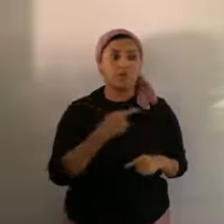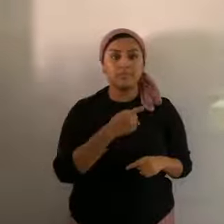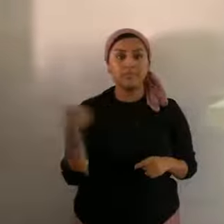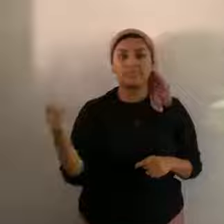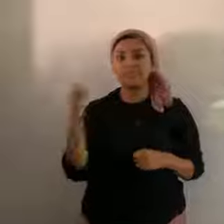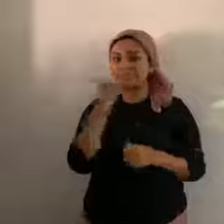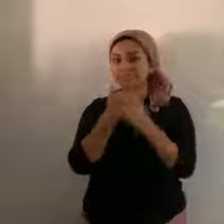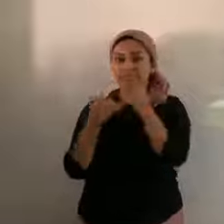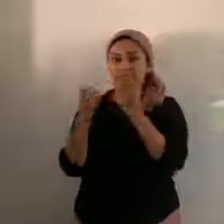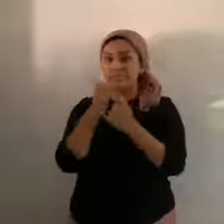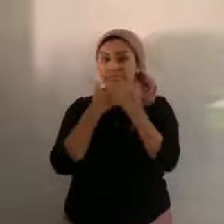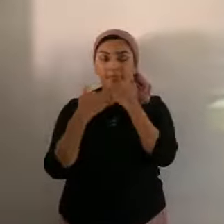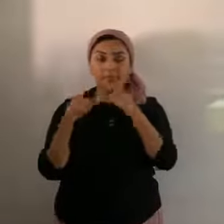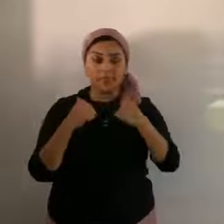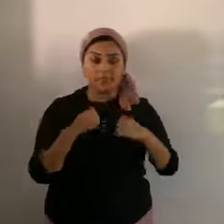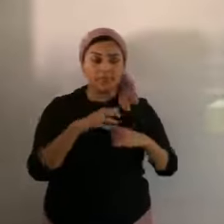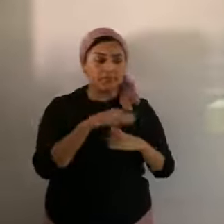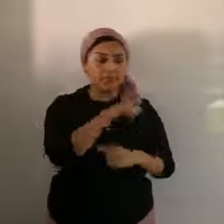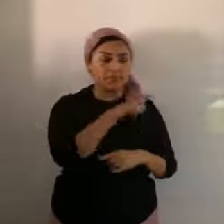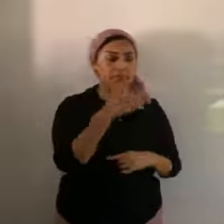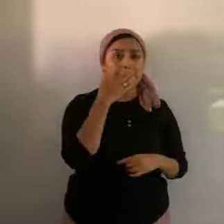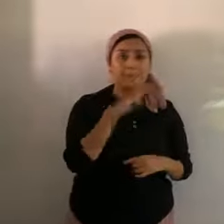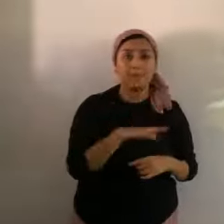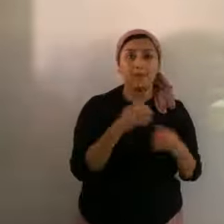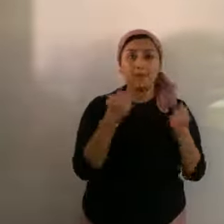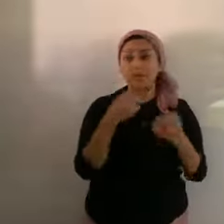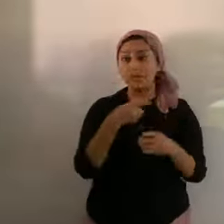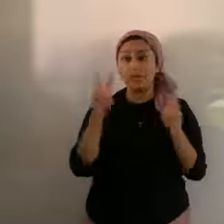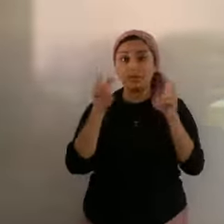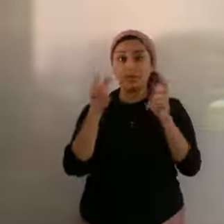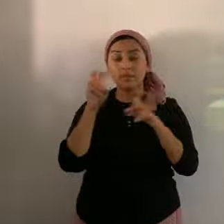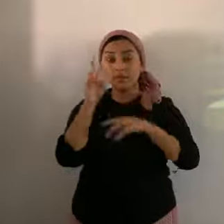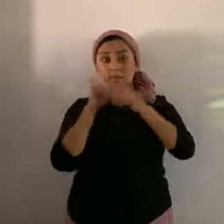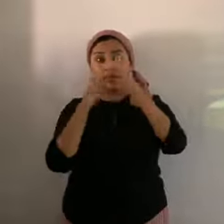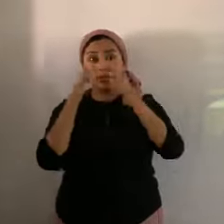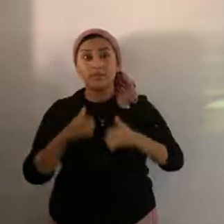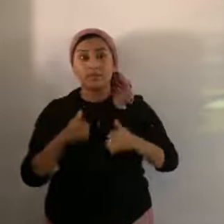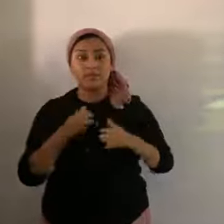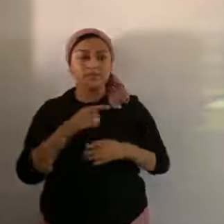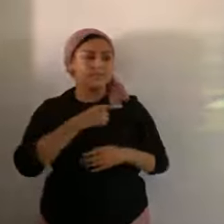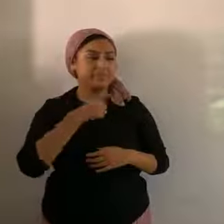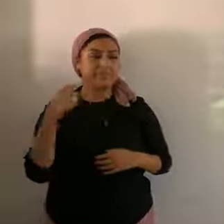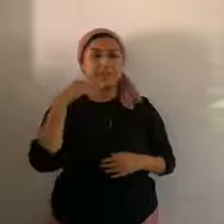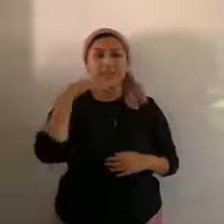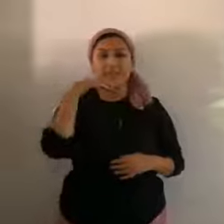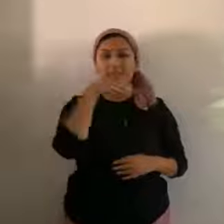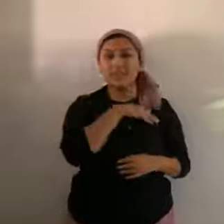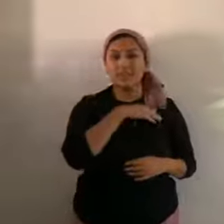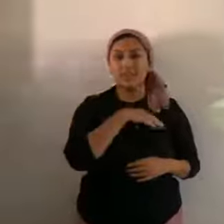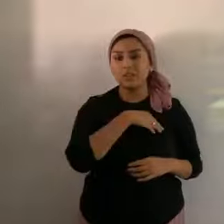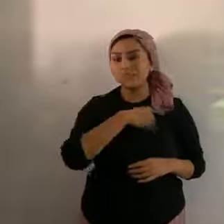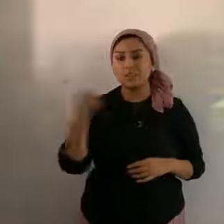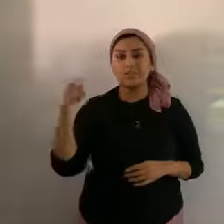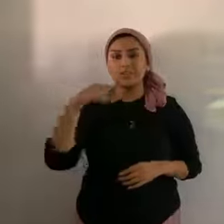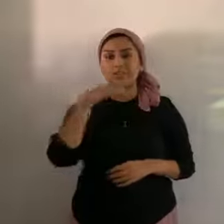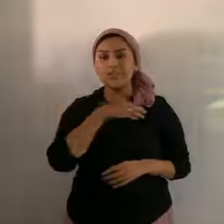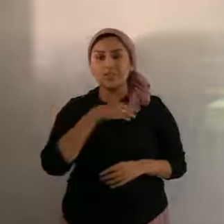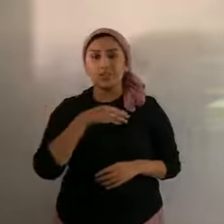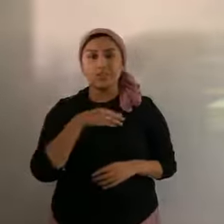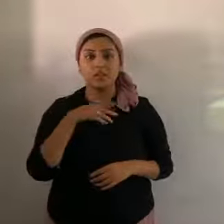corruptos. Los Kohanim, corruptos. Muchos que decían profetas, volado hijos del diablo, corruptos. O